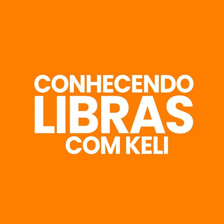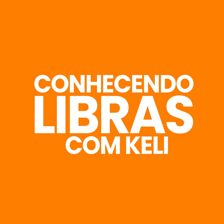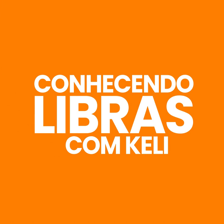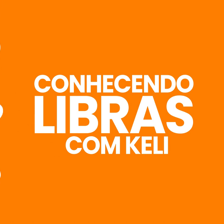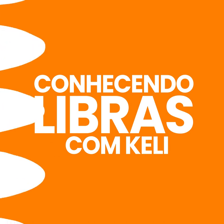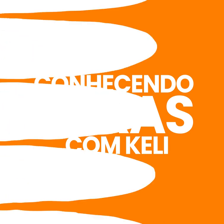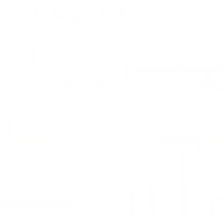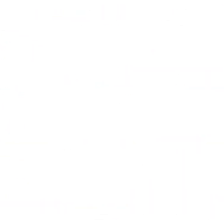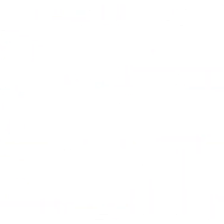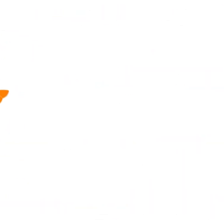Tchau,